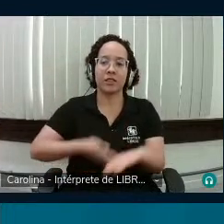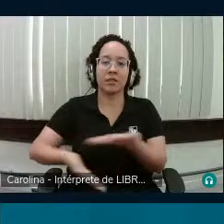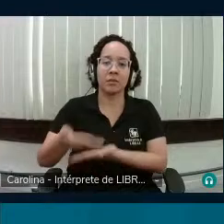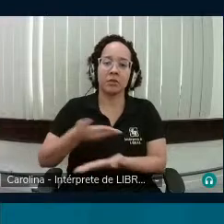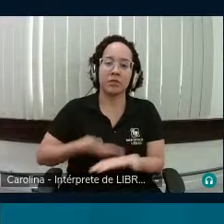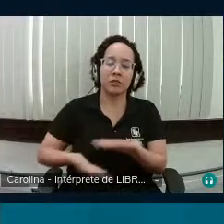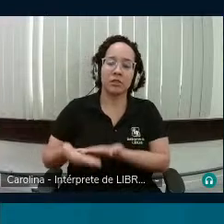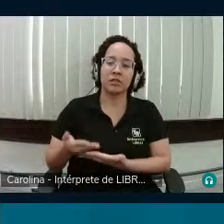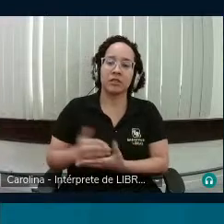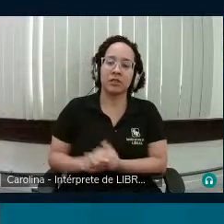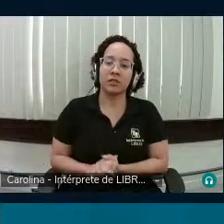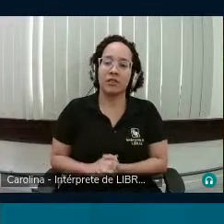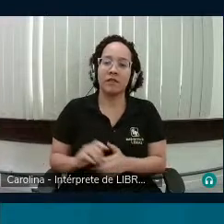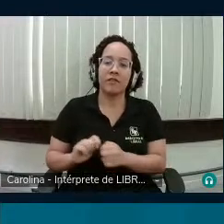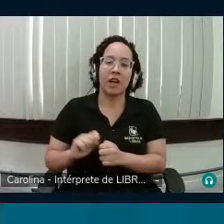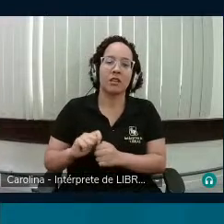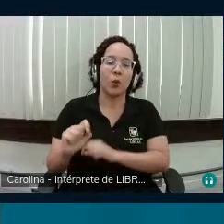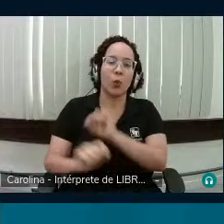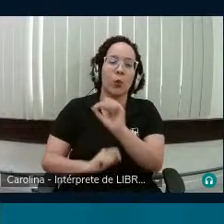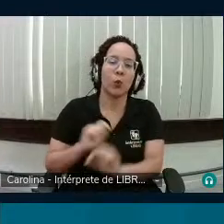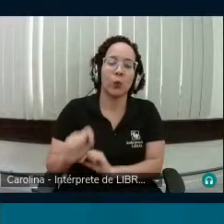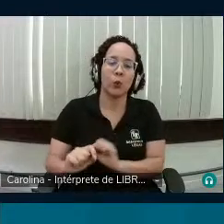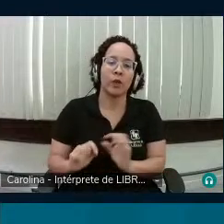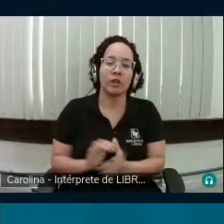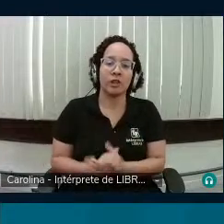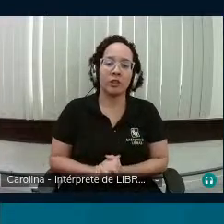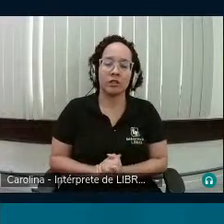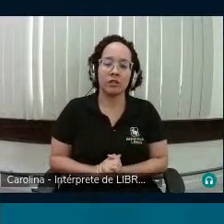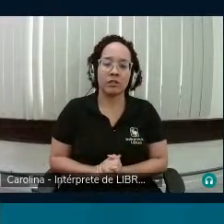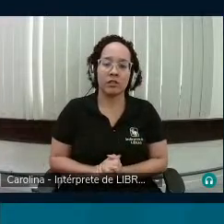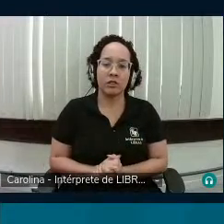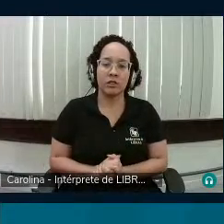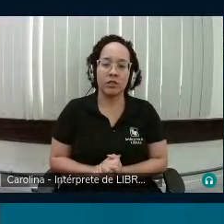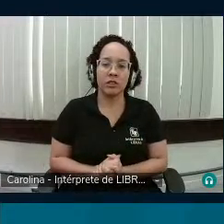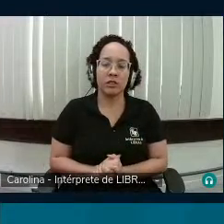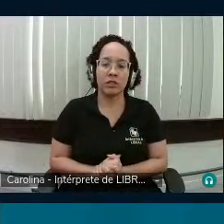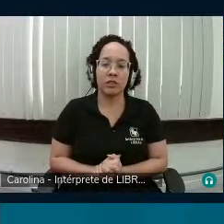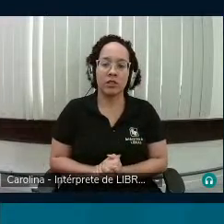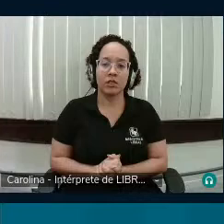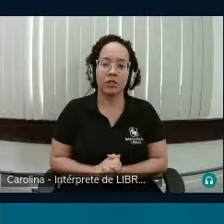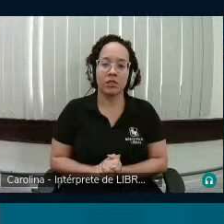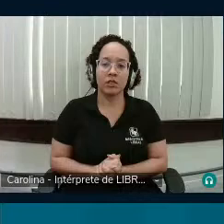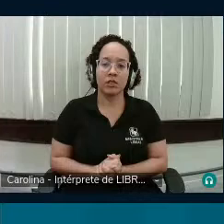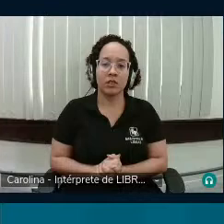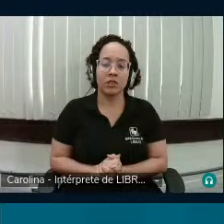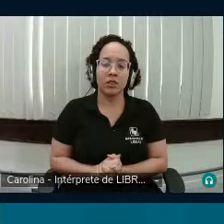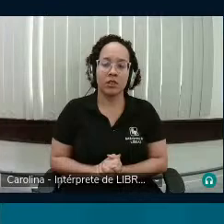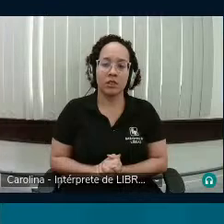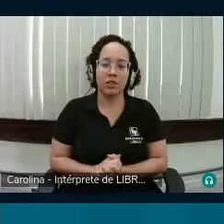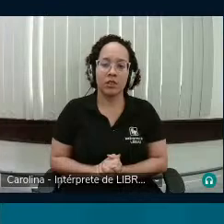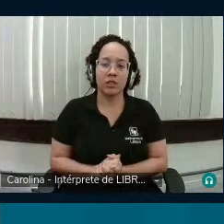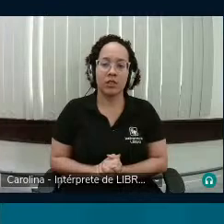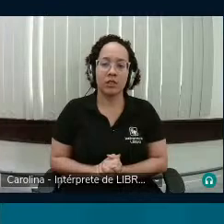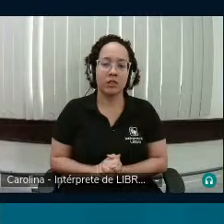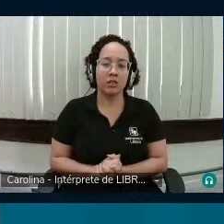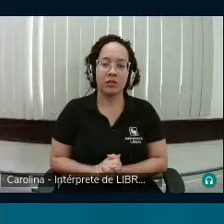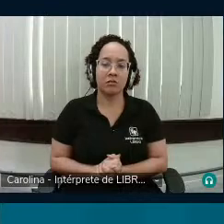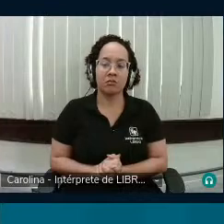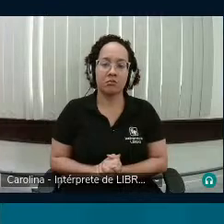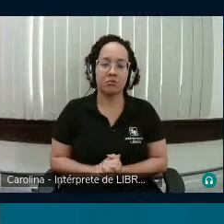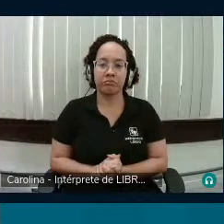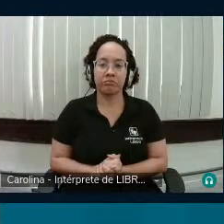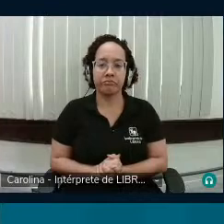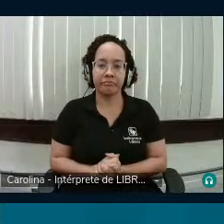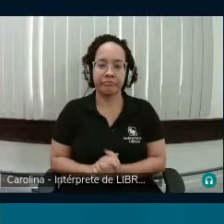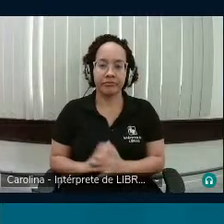de fato, é aqui que alguém disse que precisa mudar o áudio do YouTube, eu não estou acompanhando a